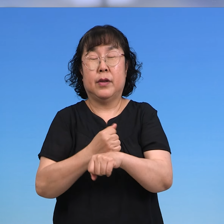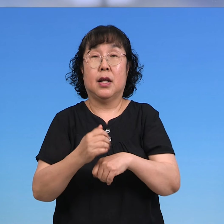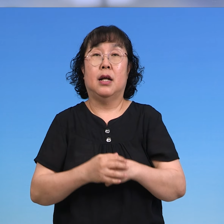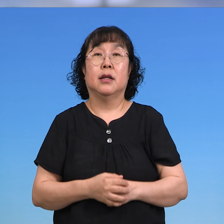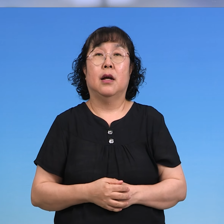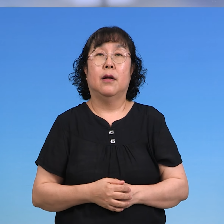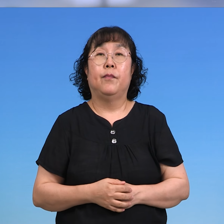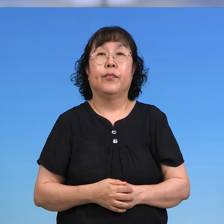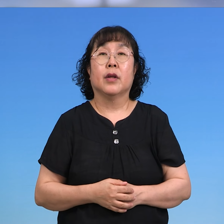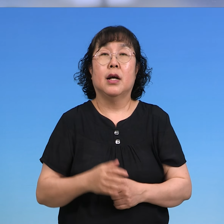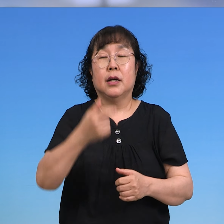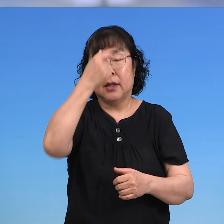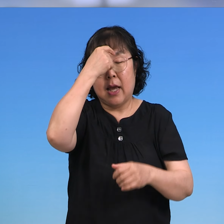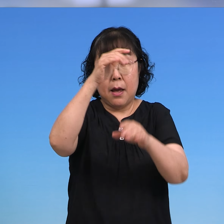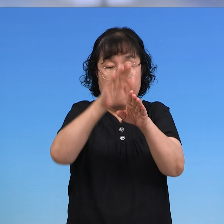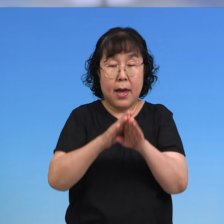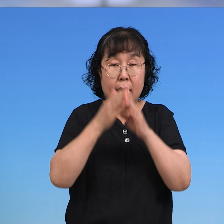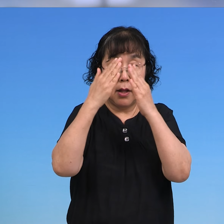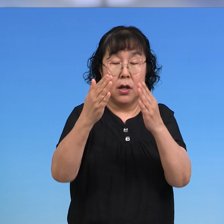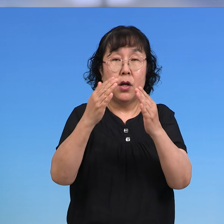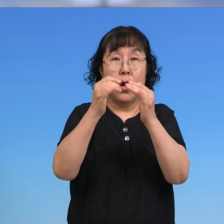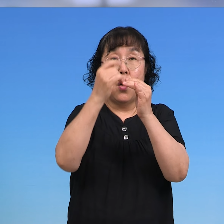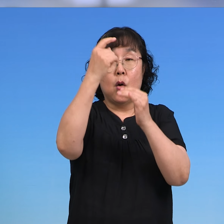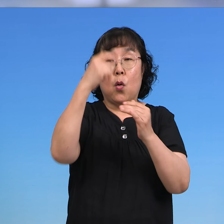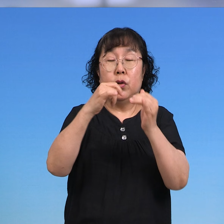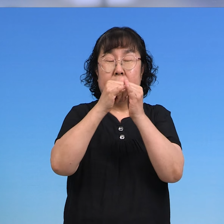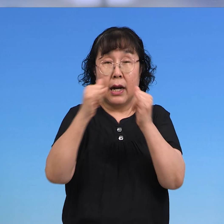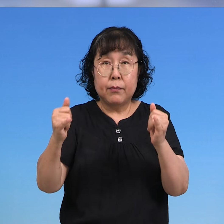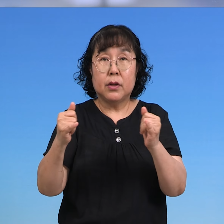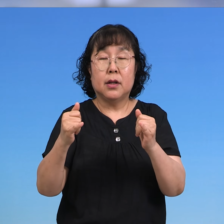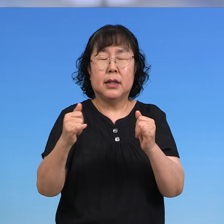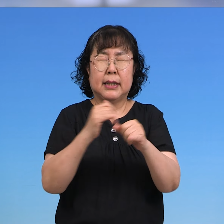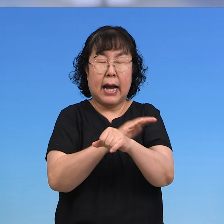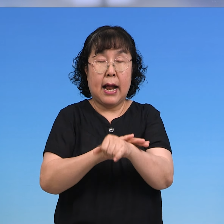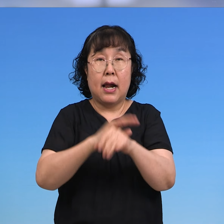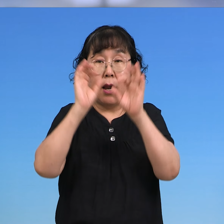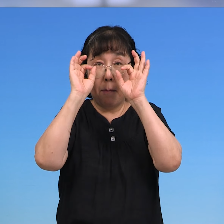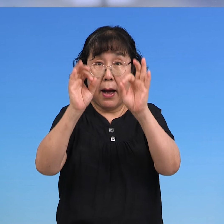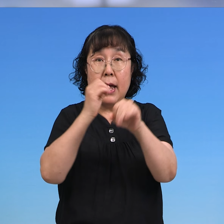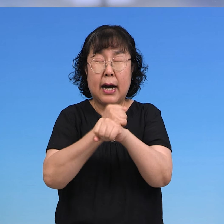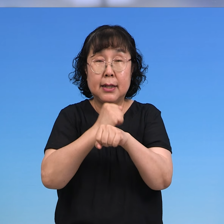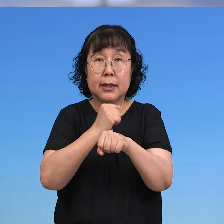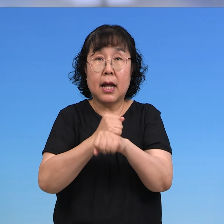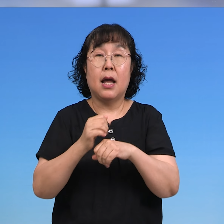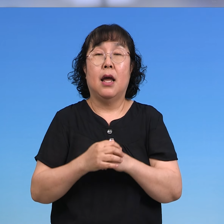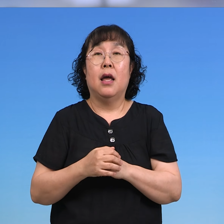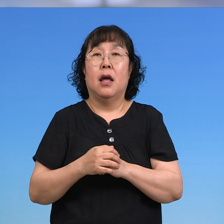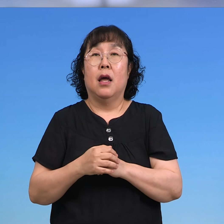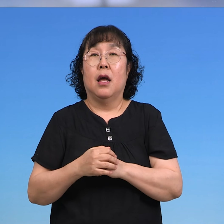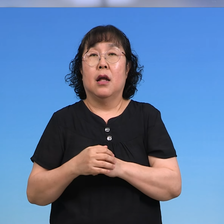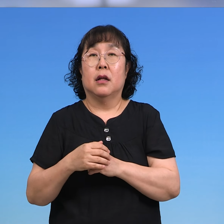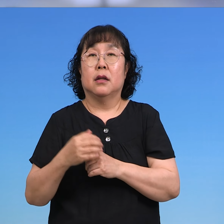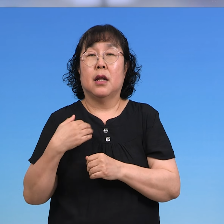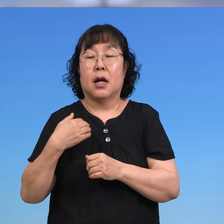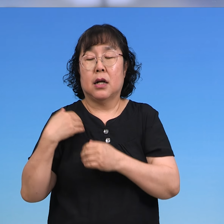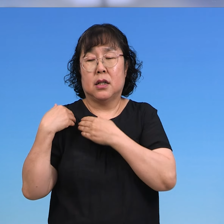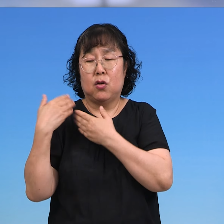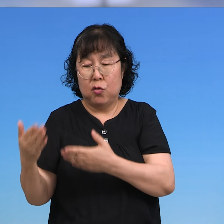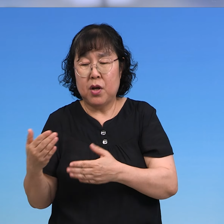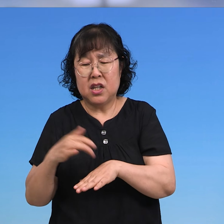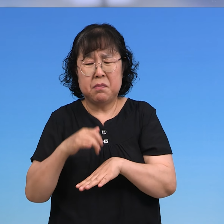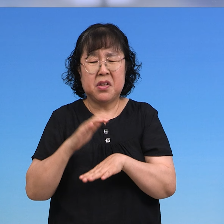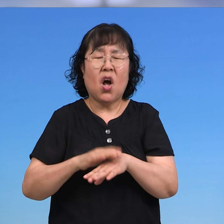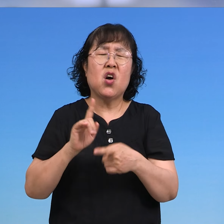봐야 된다는 건 아는데 내버려 두면 치우쳐요. 힘이 실리는 쪽 치우쳐요. 이게